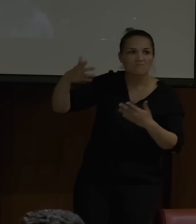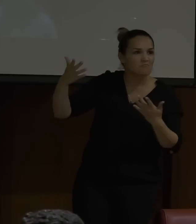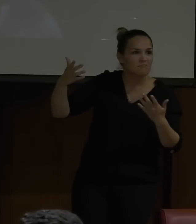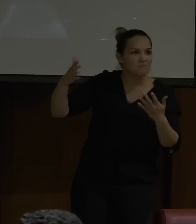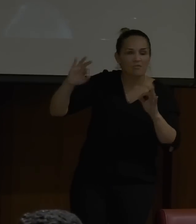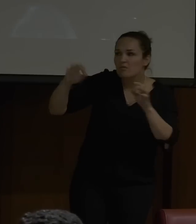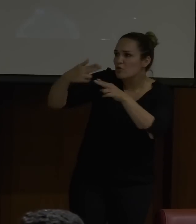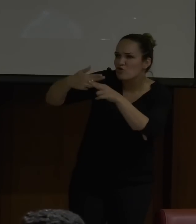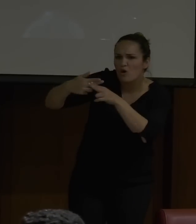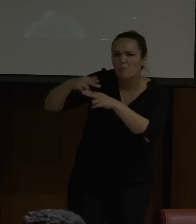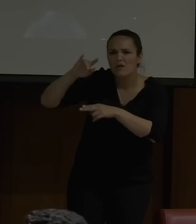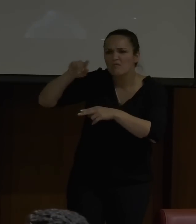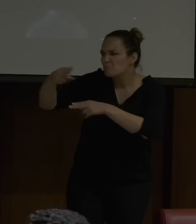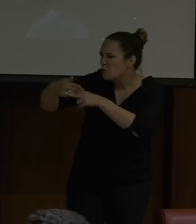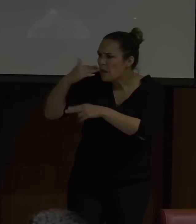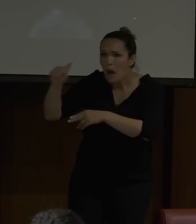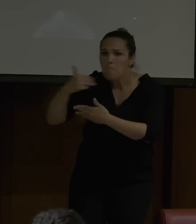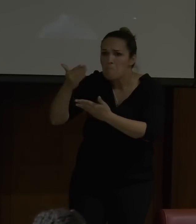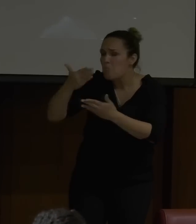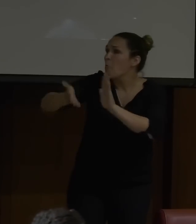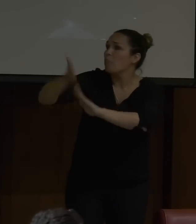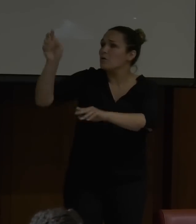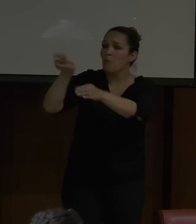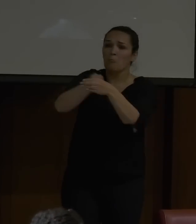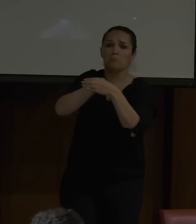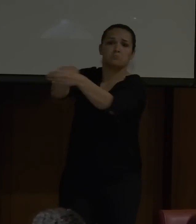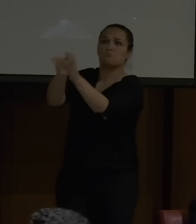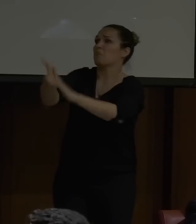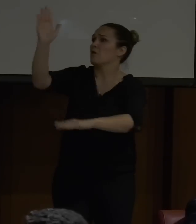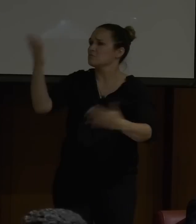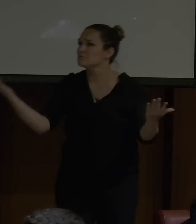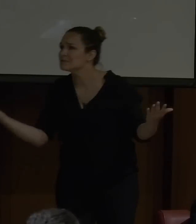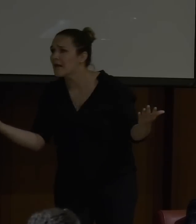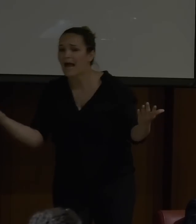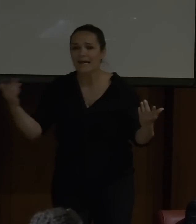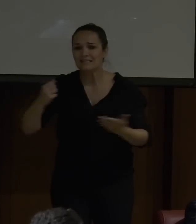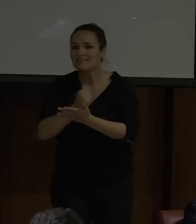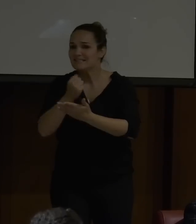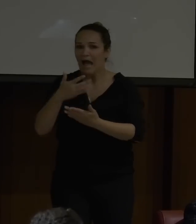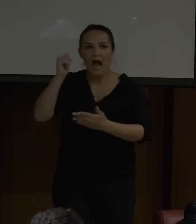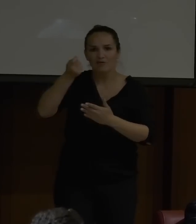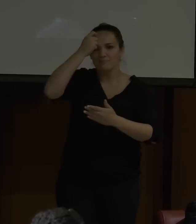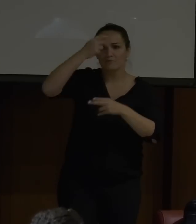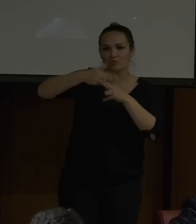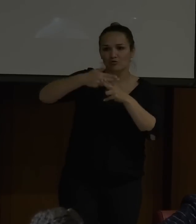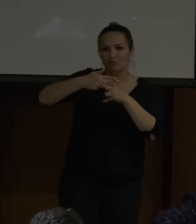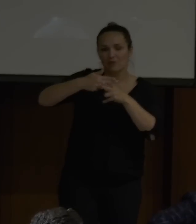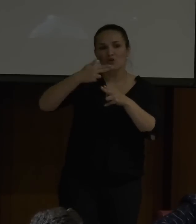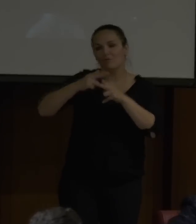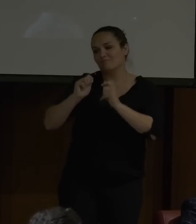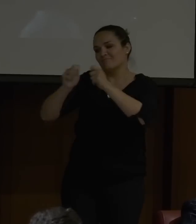de pedirle el nombre, cómo se llamaba, pues si de pronto al llegar a Villanueva preguntar por ella. Y solamente la puso así, La